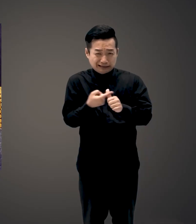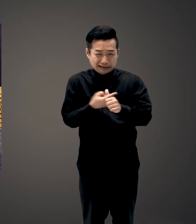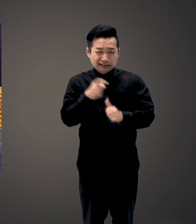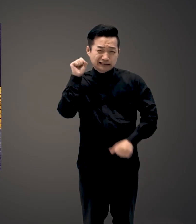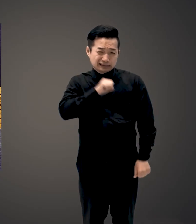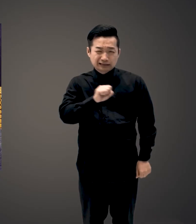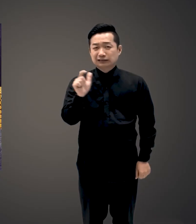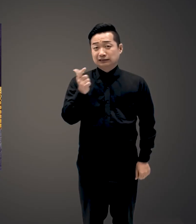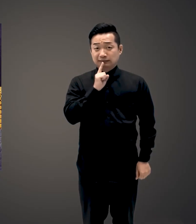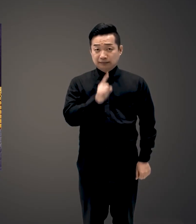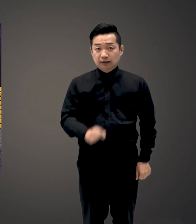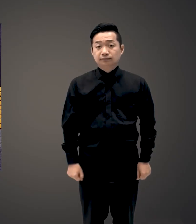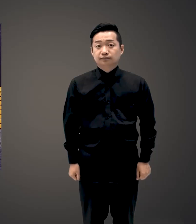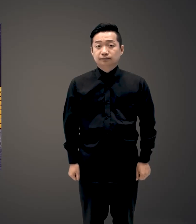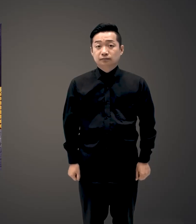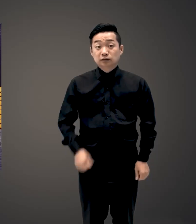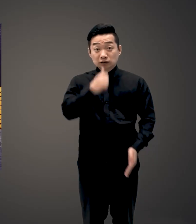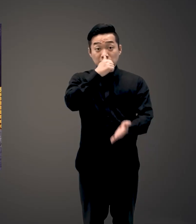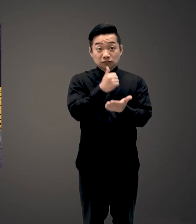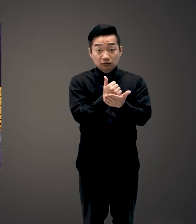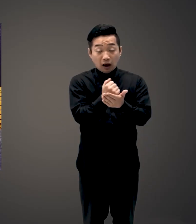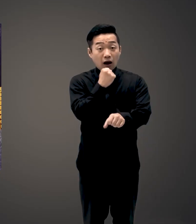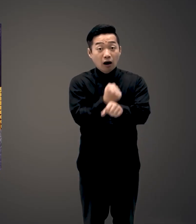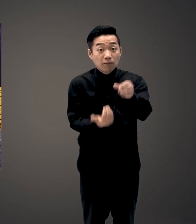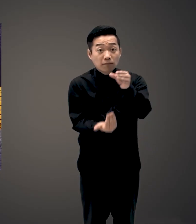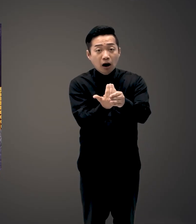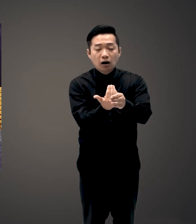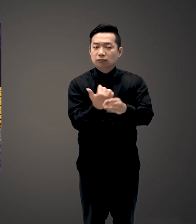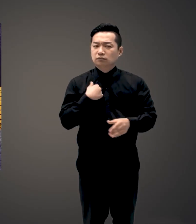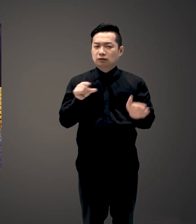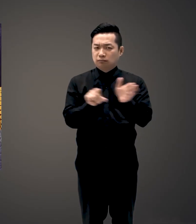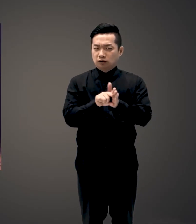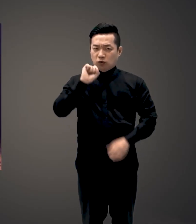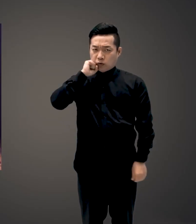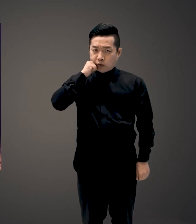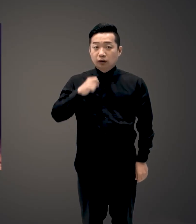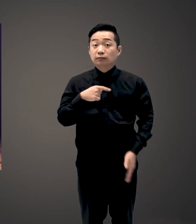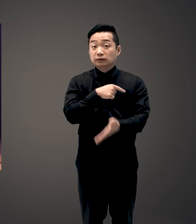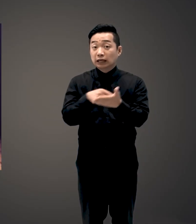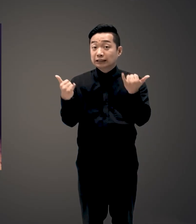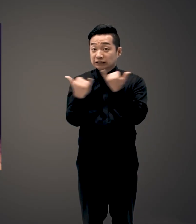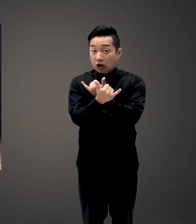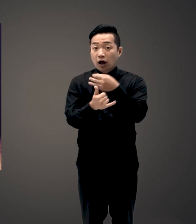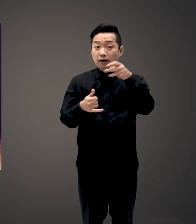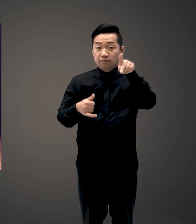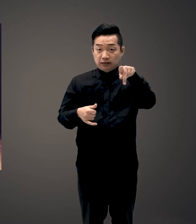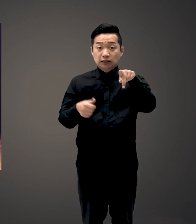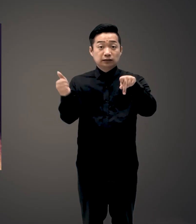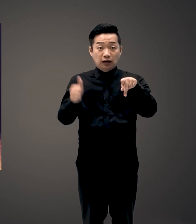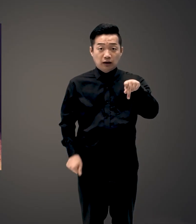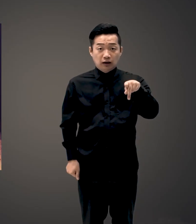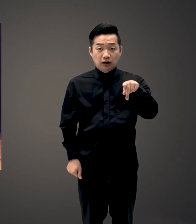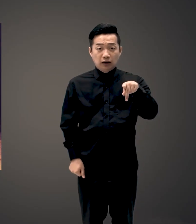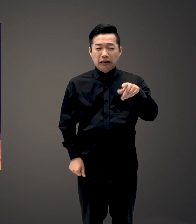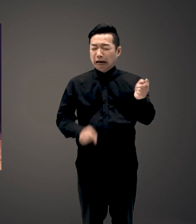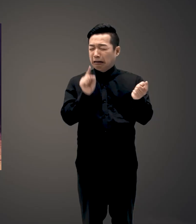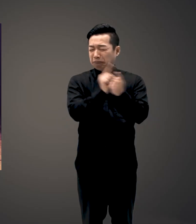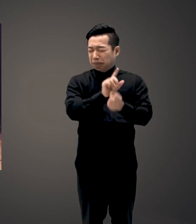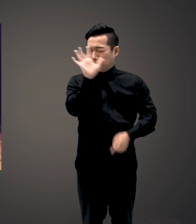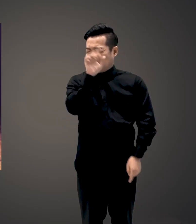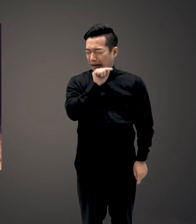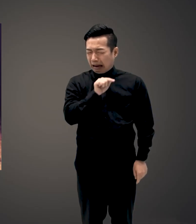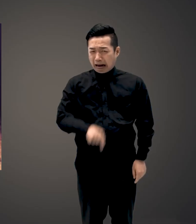언론사 로스앤젤레스 타임스, 워즈워스, 피트먼, 윌리엄 카를로스 윌리엄스와 동시대의 비트